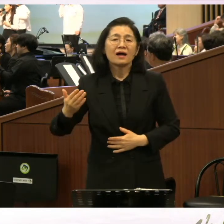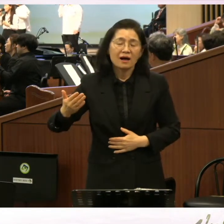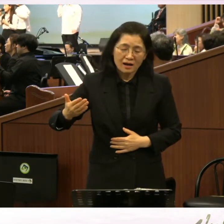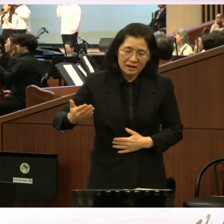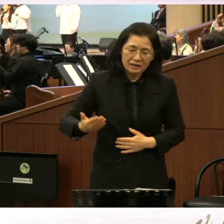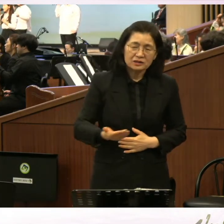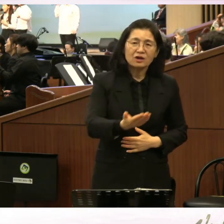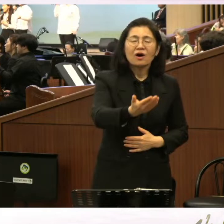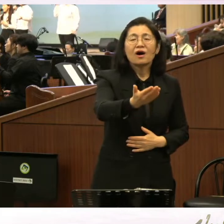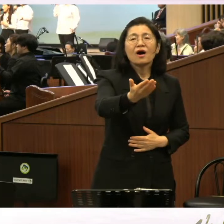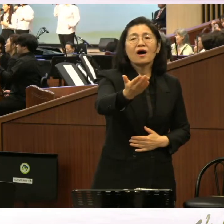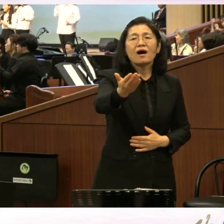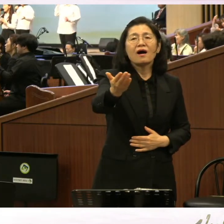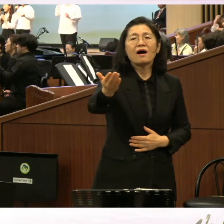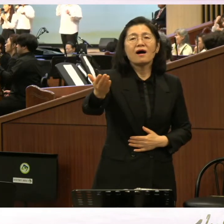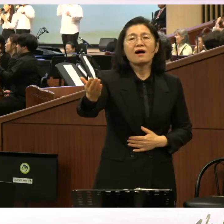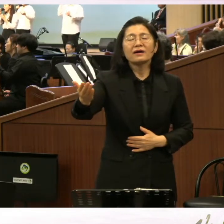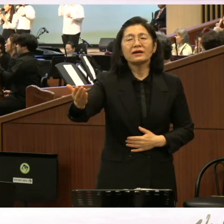너희는 가만히 있어.